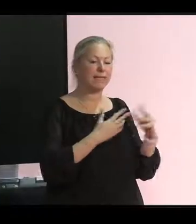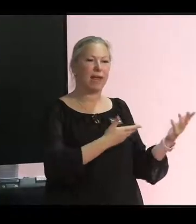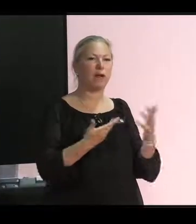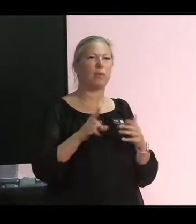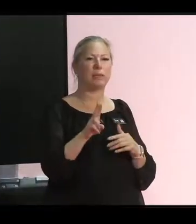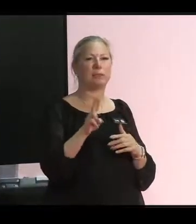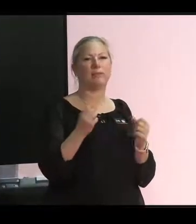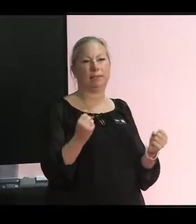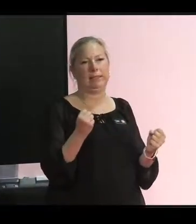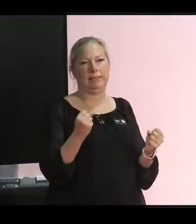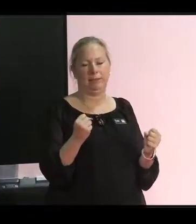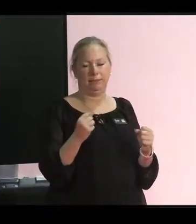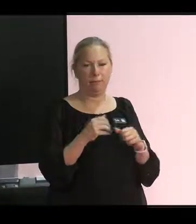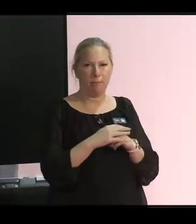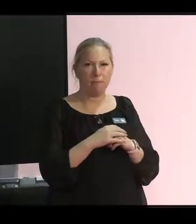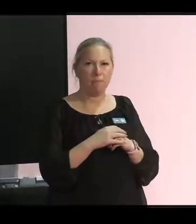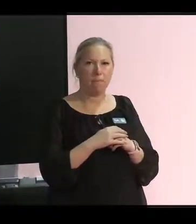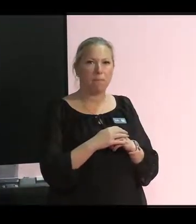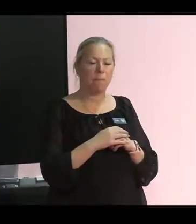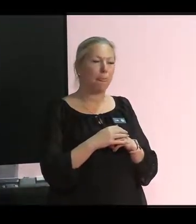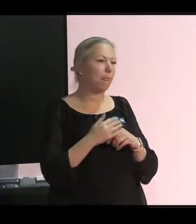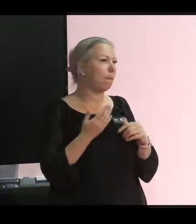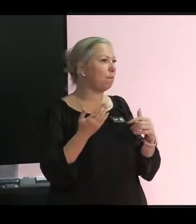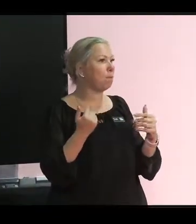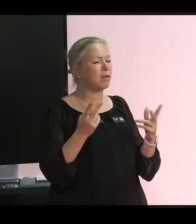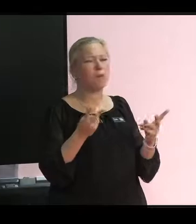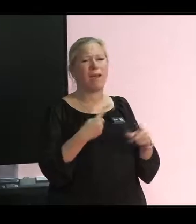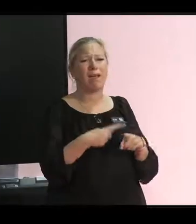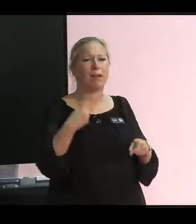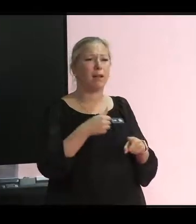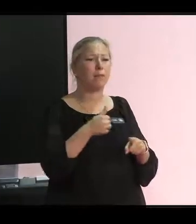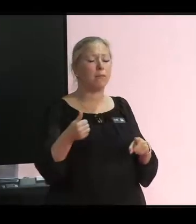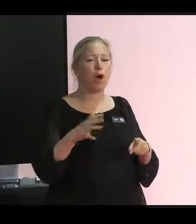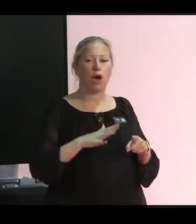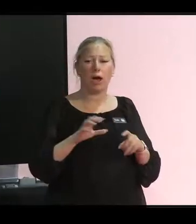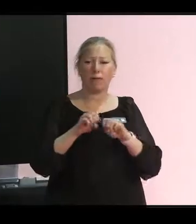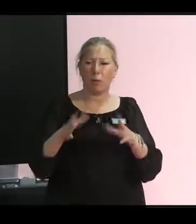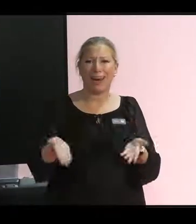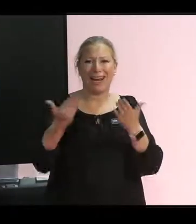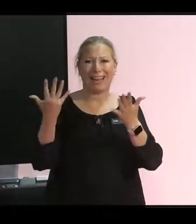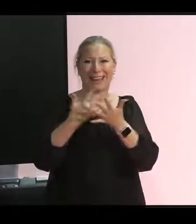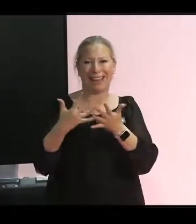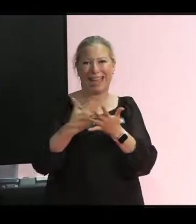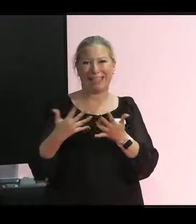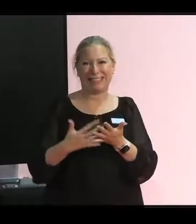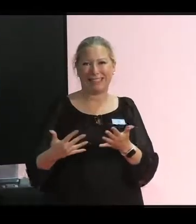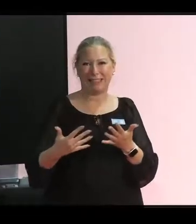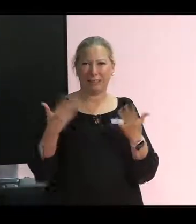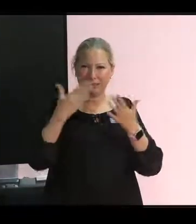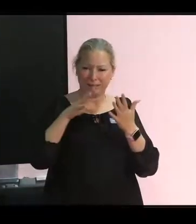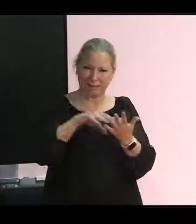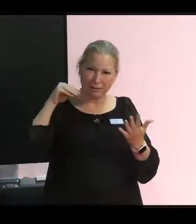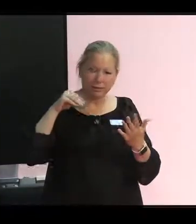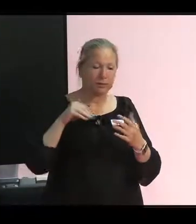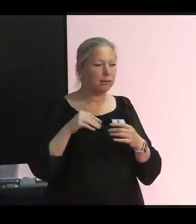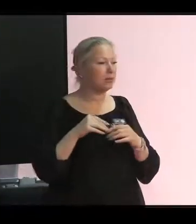viktigt. Och det kan verkligen vara någonting så enkelt som att bara ha information lättläst. Och har man det i en